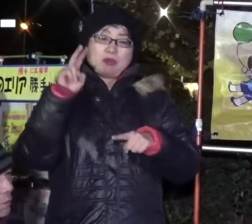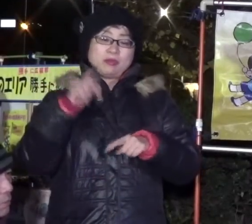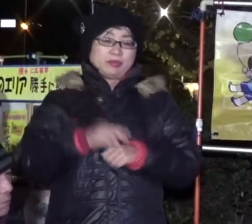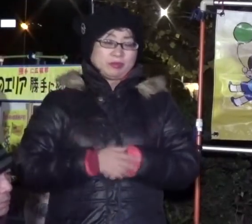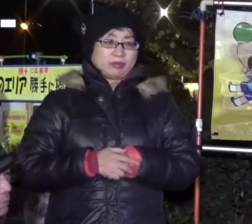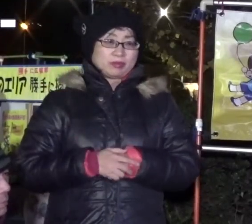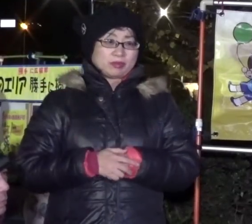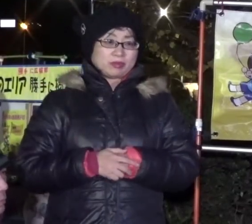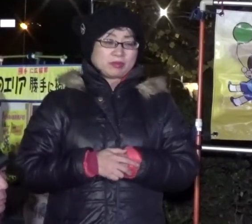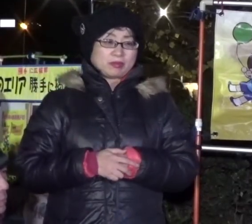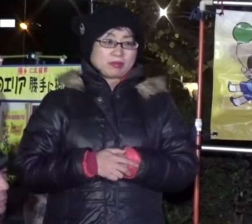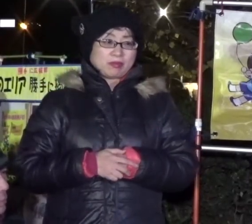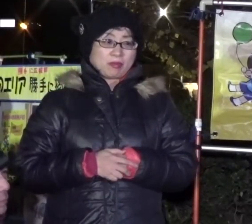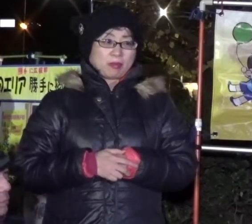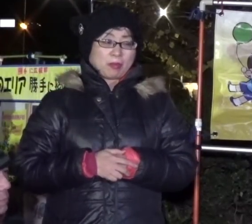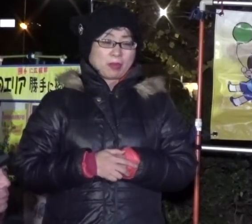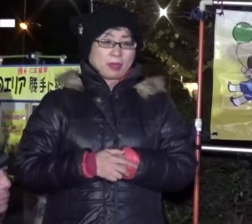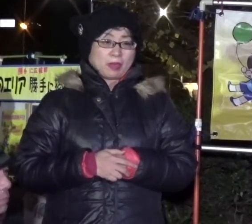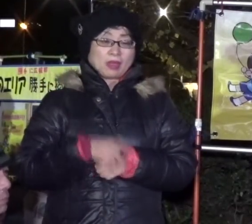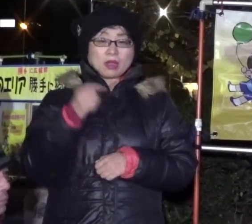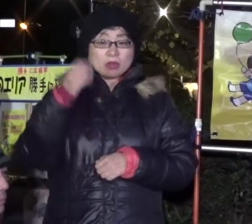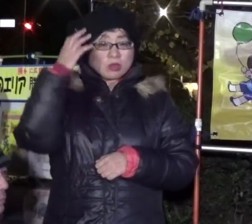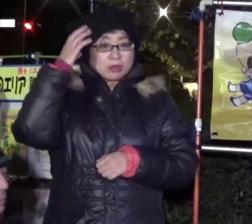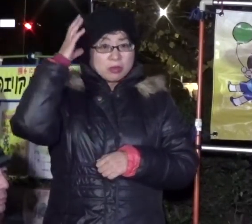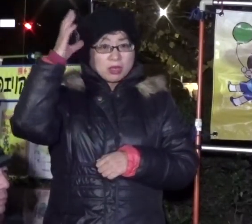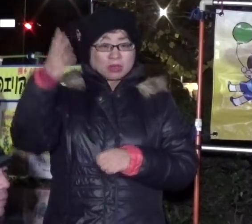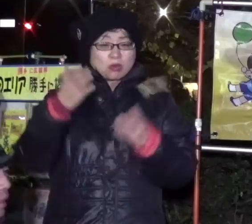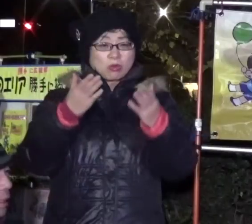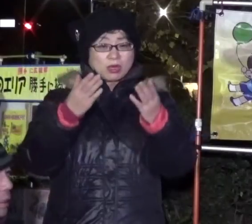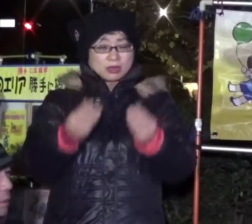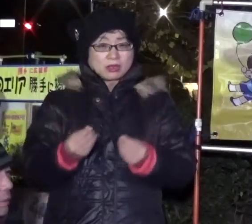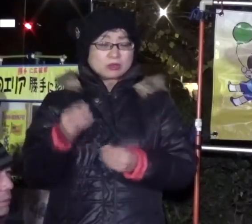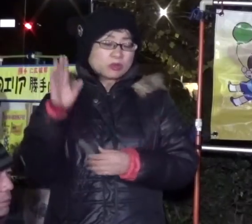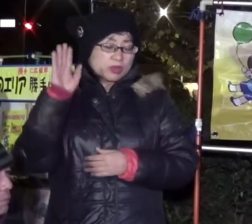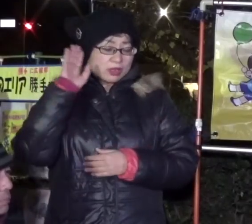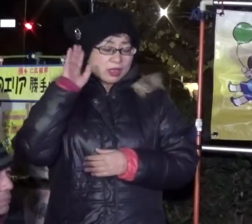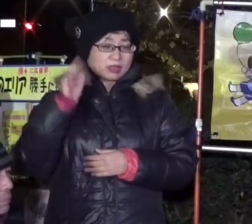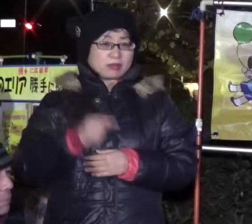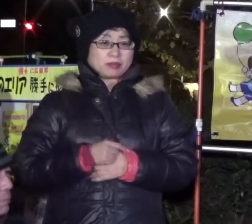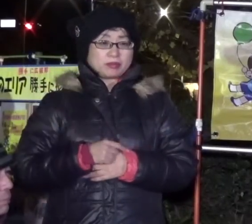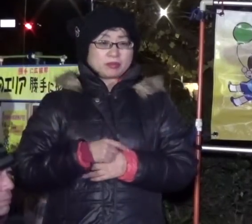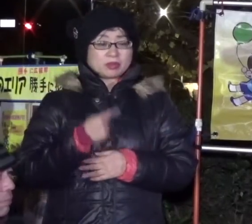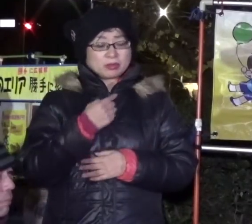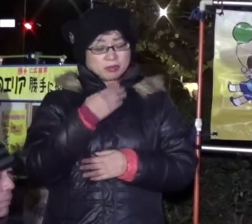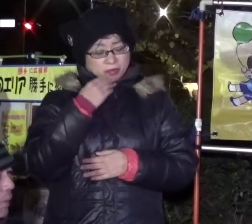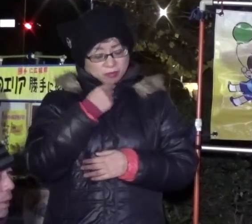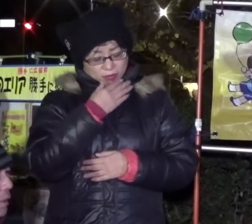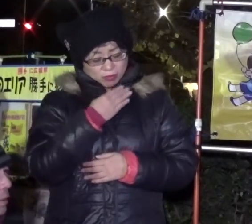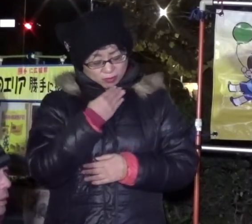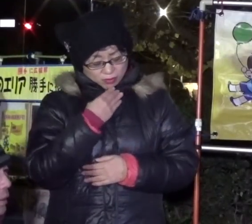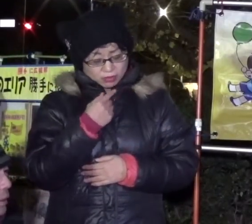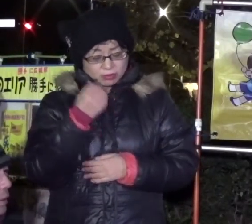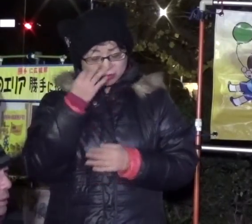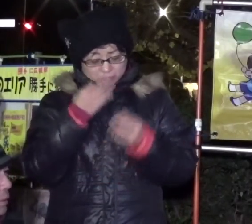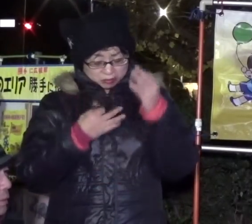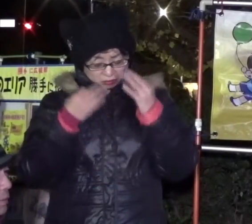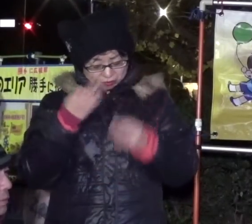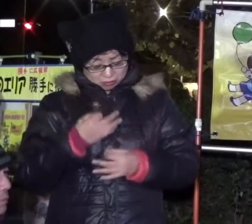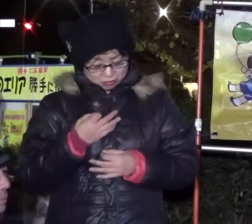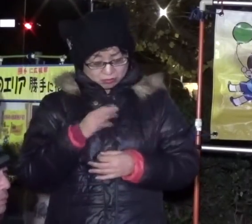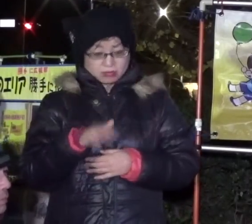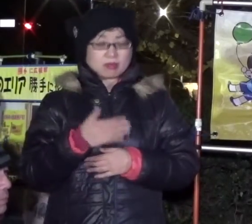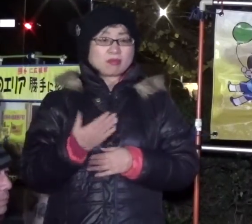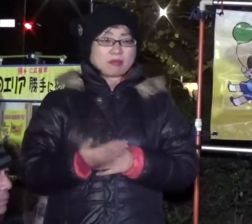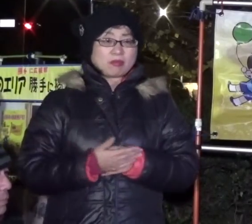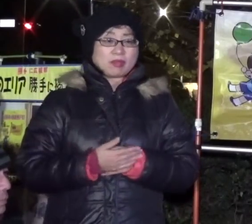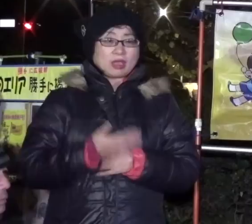で市のこの希望のエリが終わりになるというのを聞いて本当に私は、悲しかったんですけど、でも